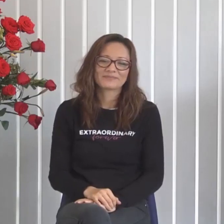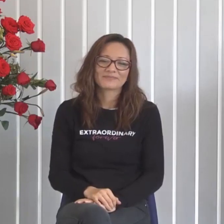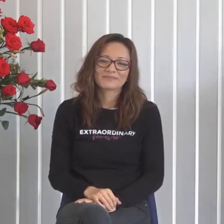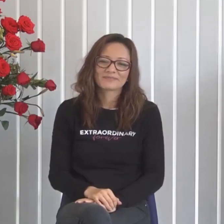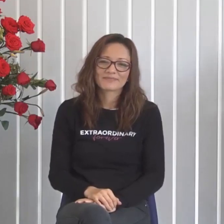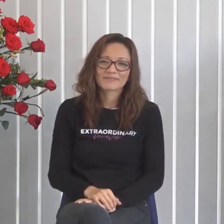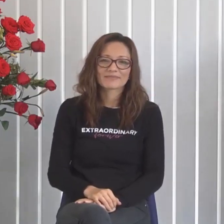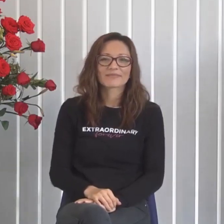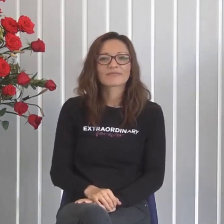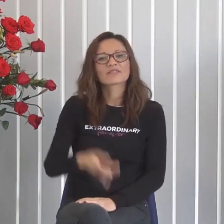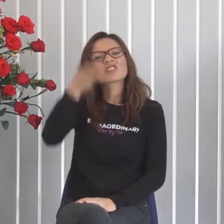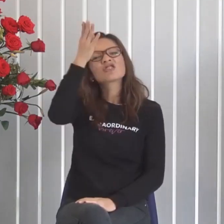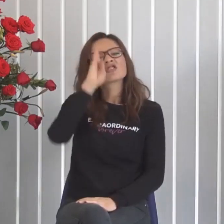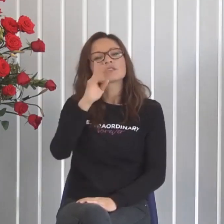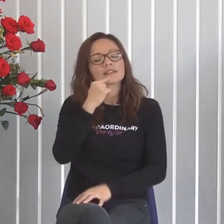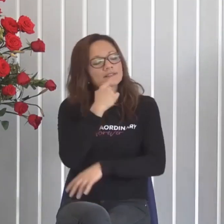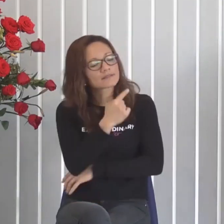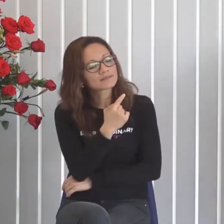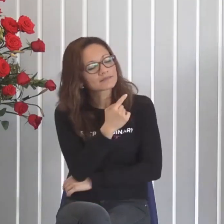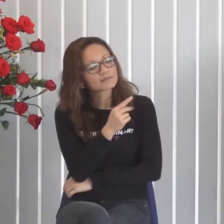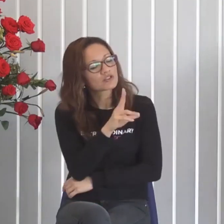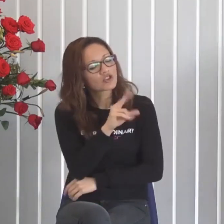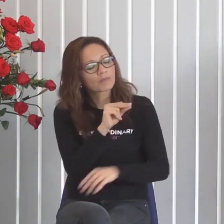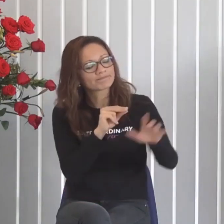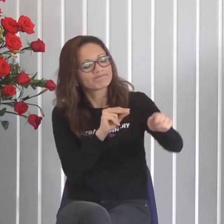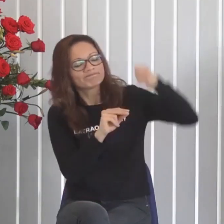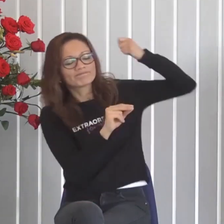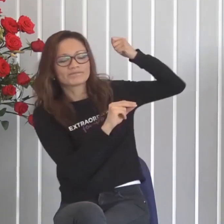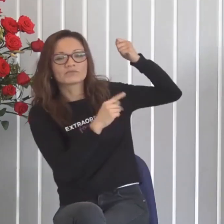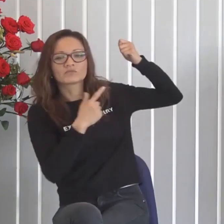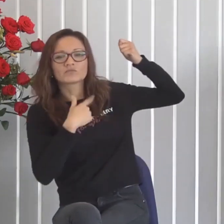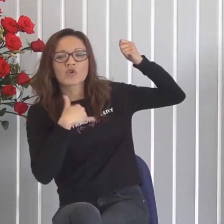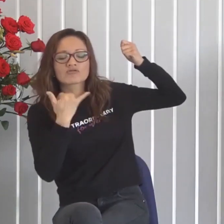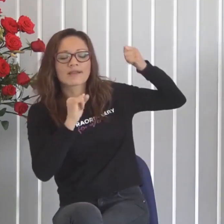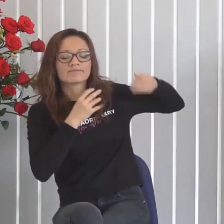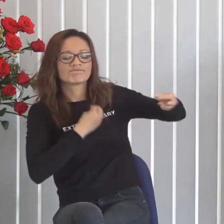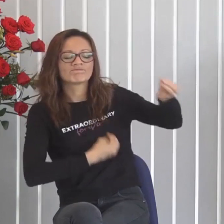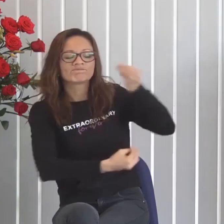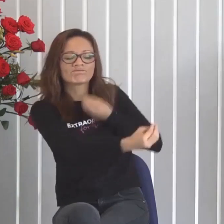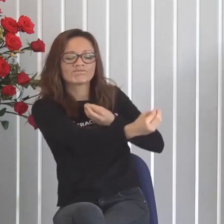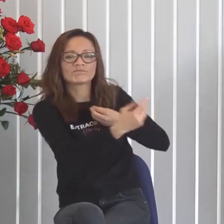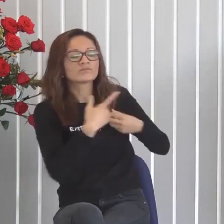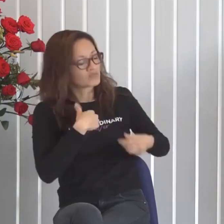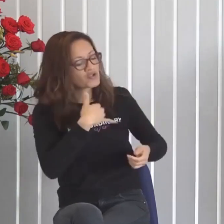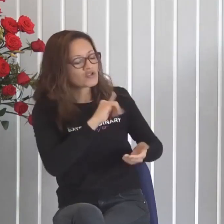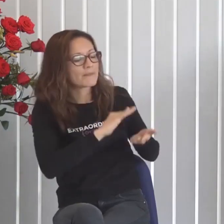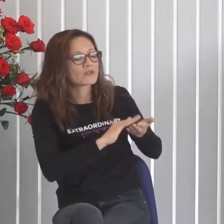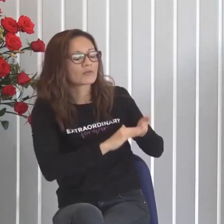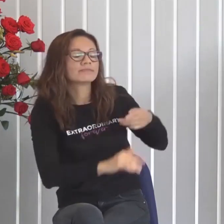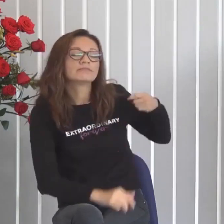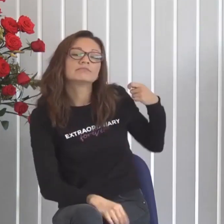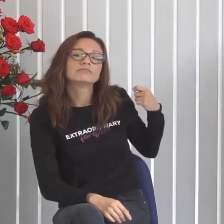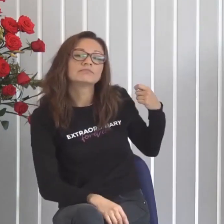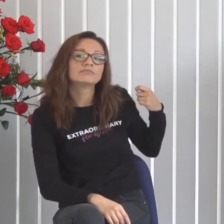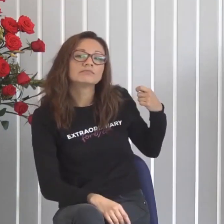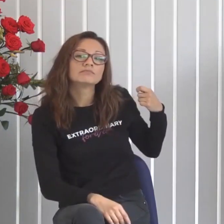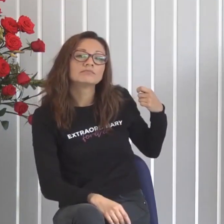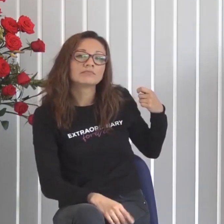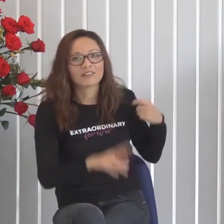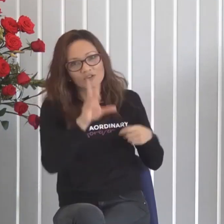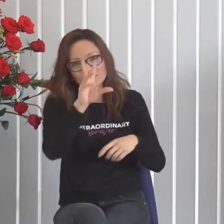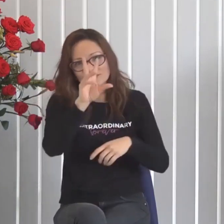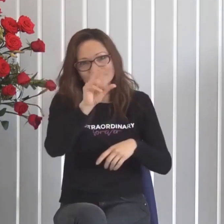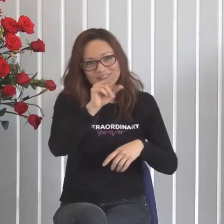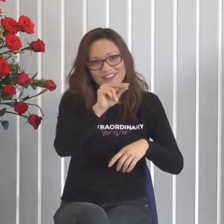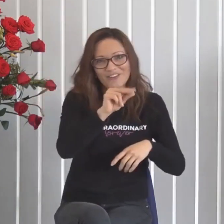¿Qué diría el Señor? No, yo ya pagué por él. No, yo ya le perdoné. Ahora no vaya a malcriar a